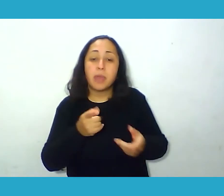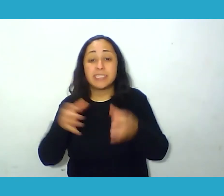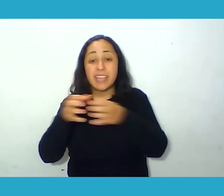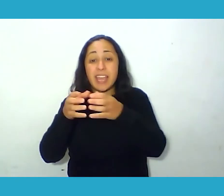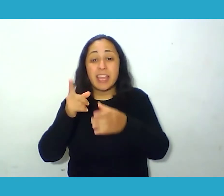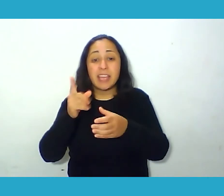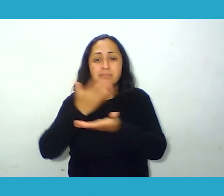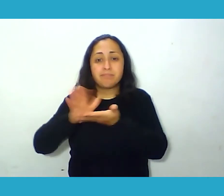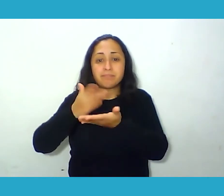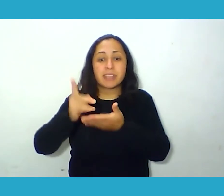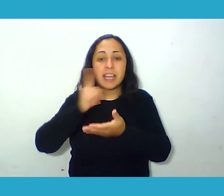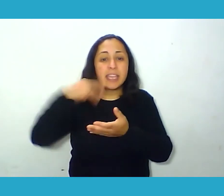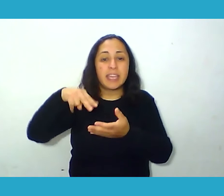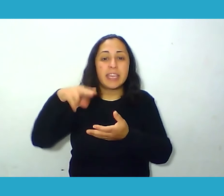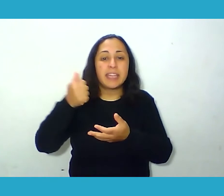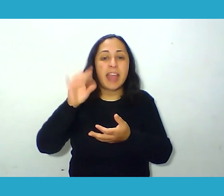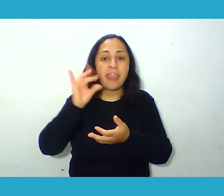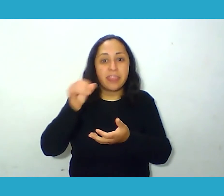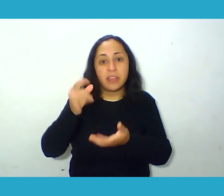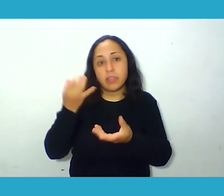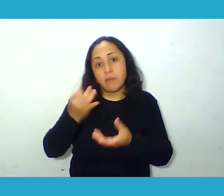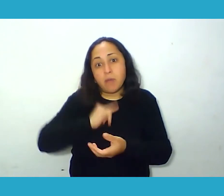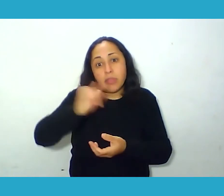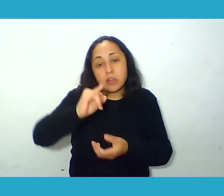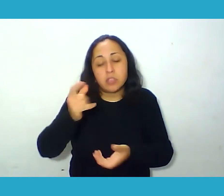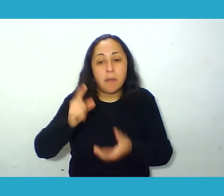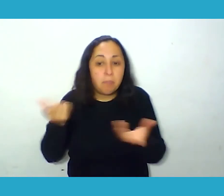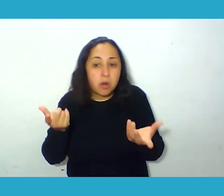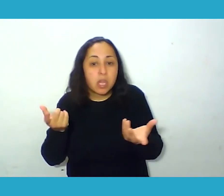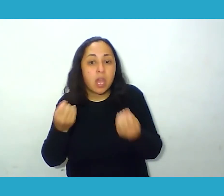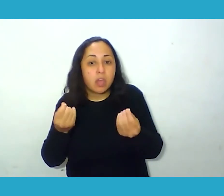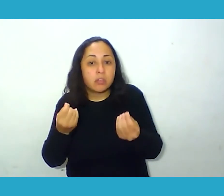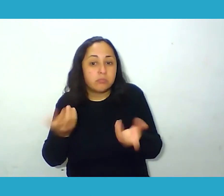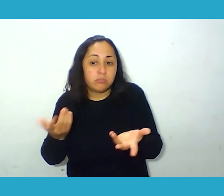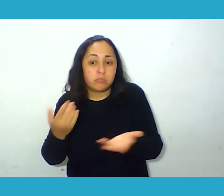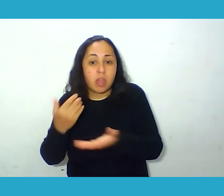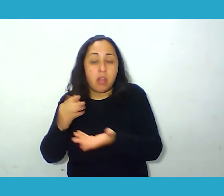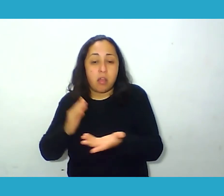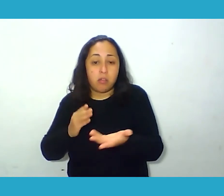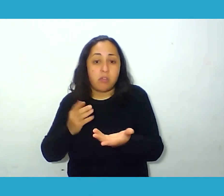el INADI respecto a la falta de participación, ya que se exigió la calidad de CIDOS,